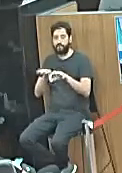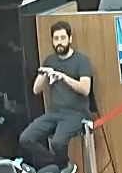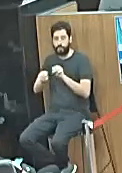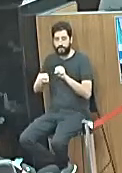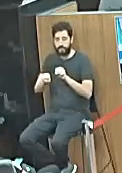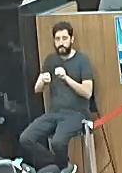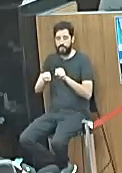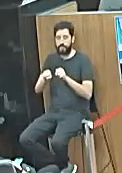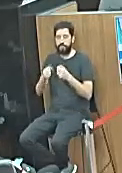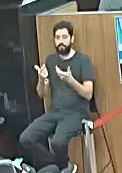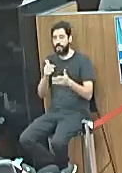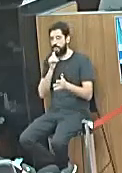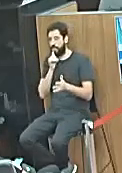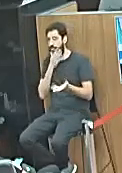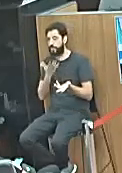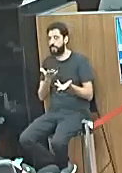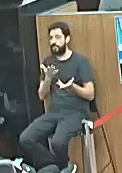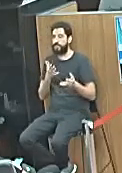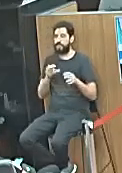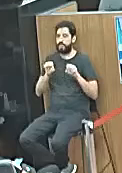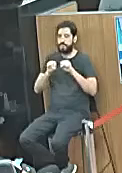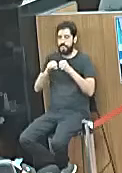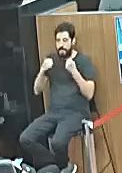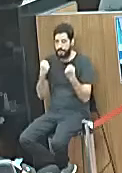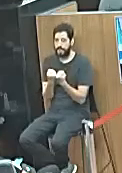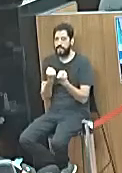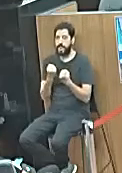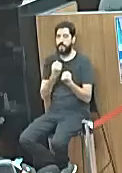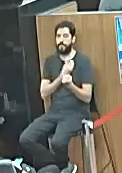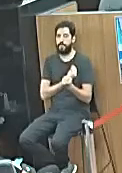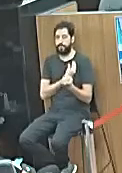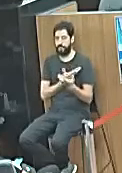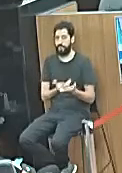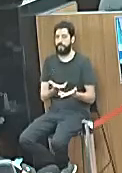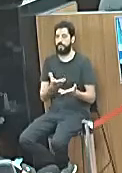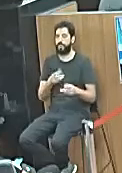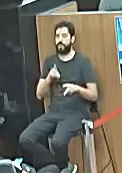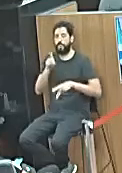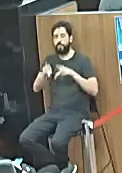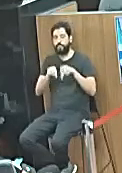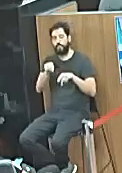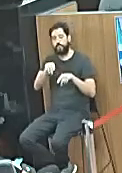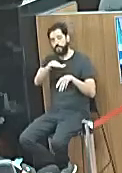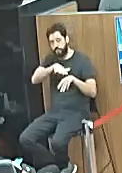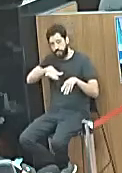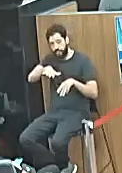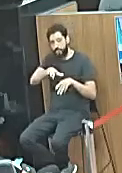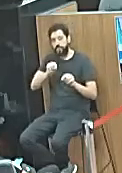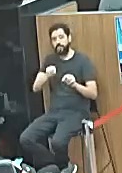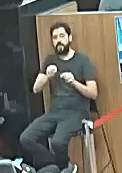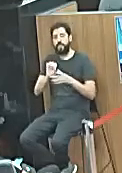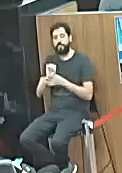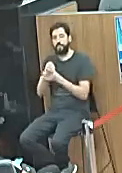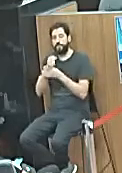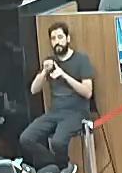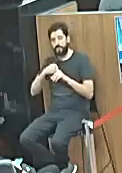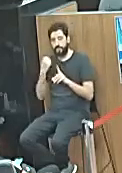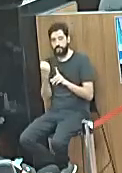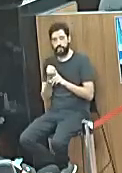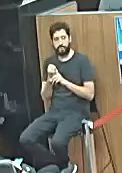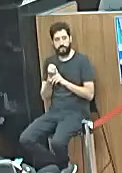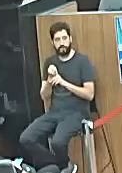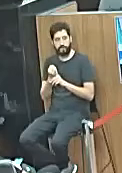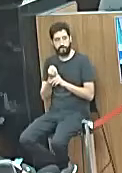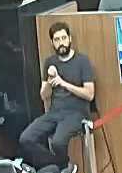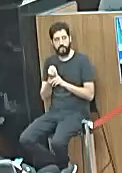como seminários e capacitações que tenham como público alvo os atores dos eixos proteção social em intervenção